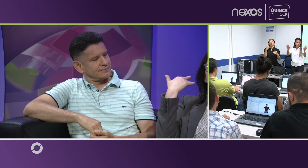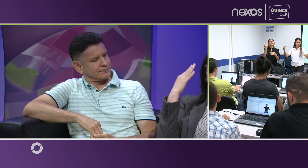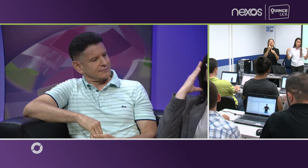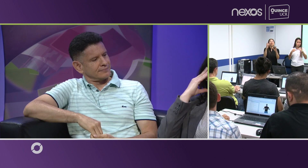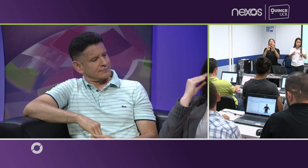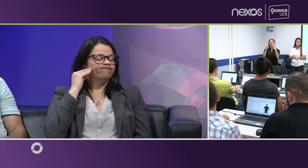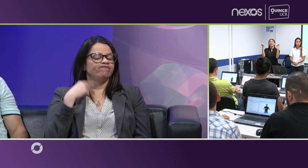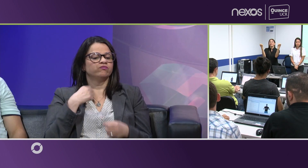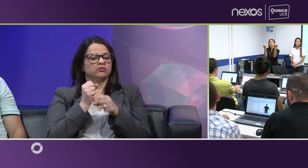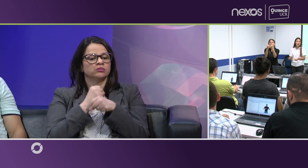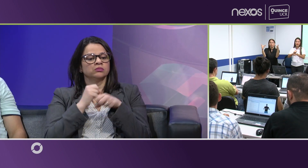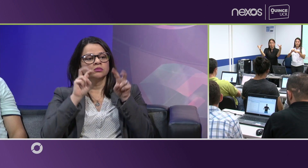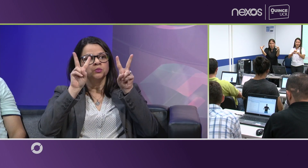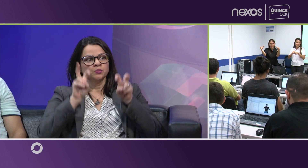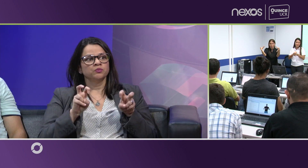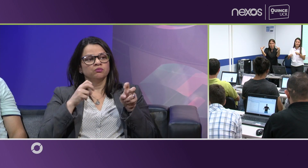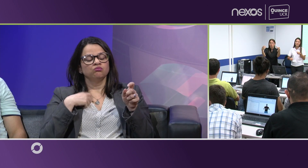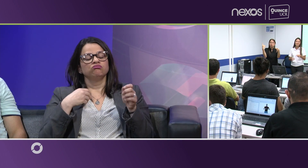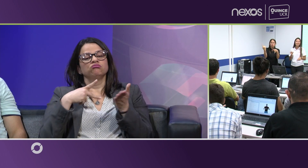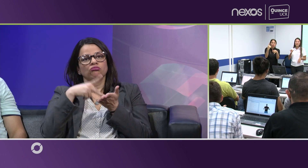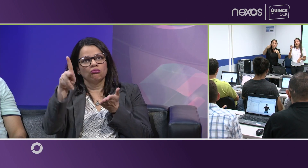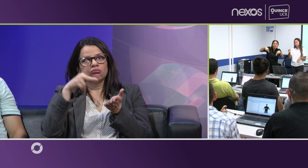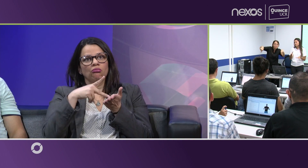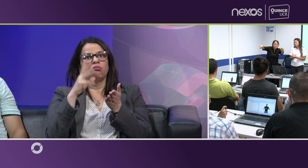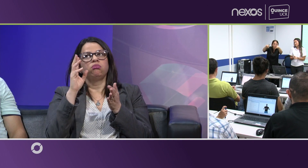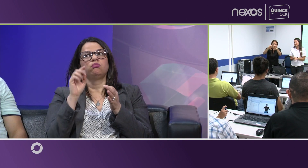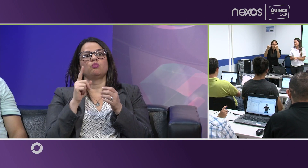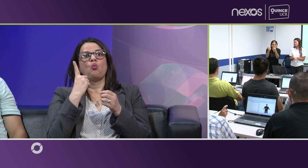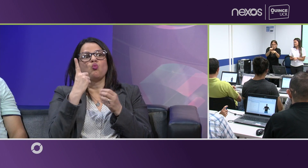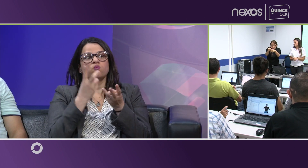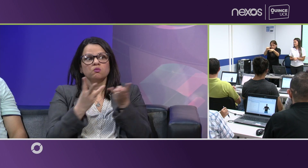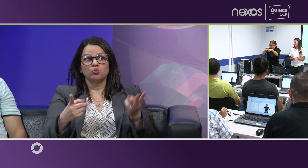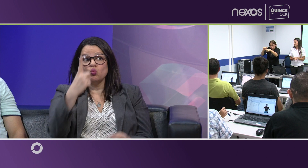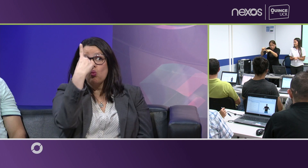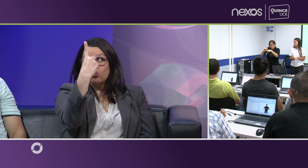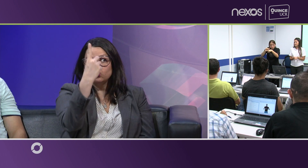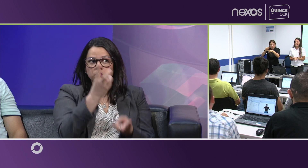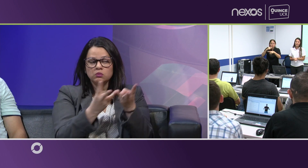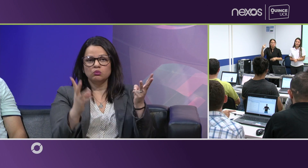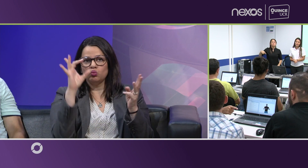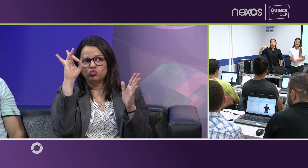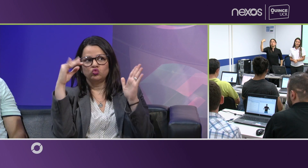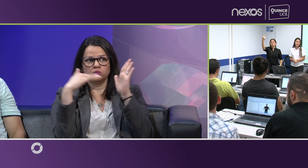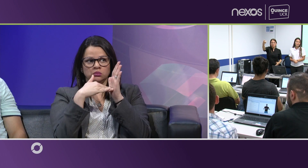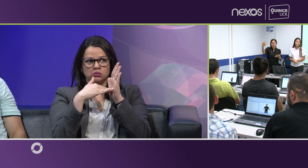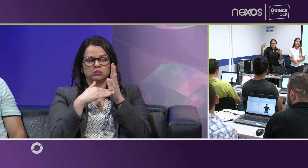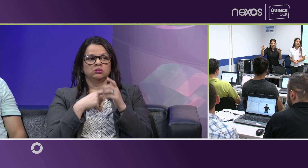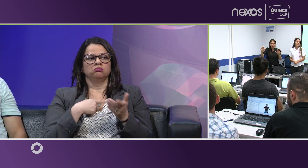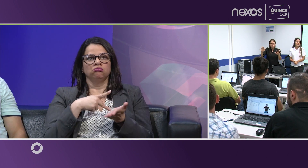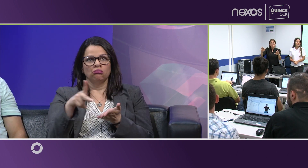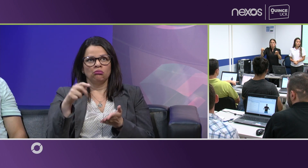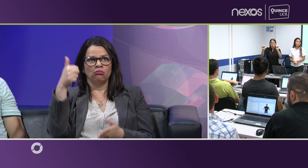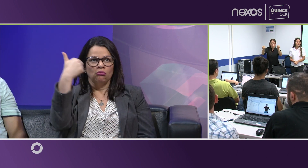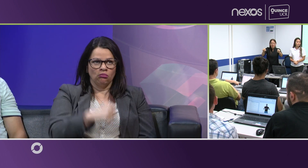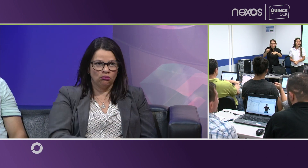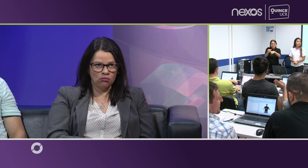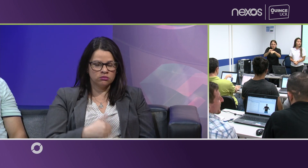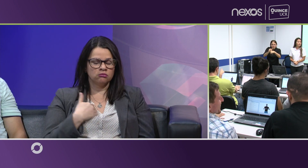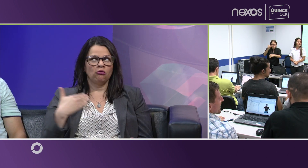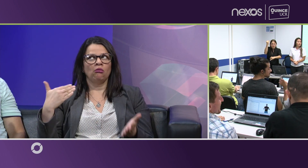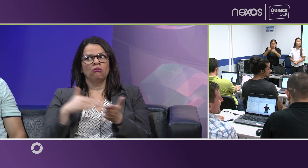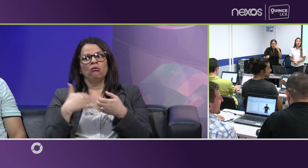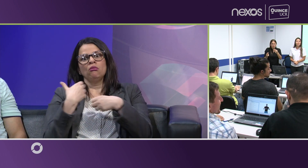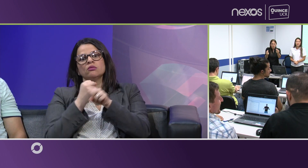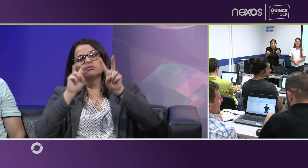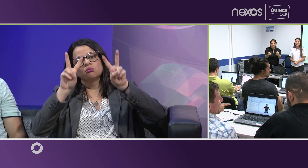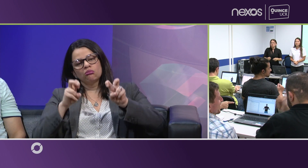sigan en su formación. También parte de mi experiencia en los exámenes, yo tenía que pagar una materia. Y cada una era 8,000.